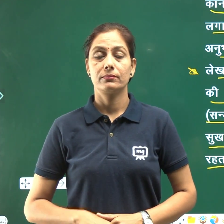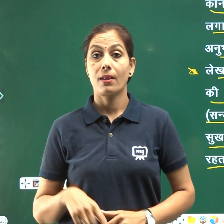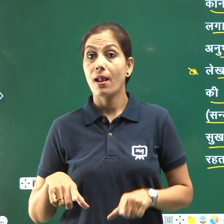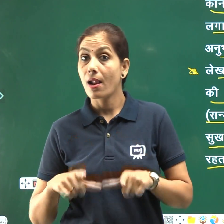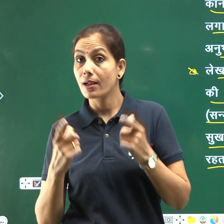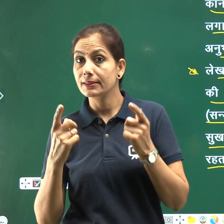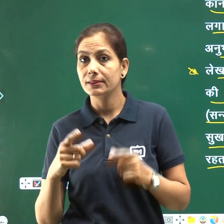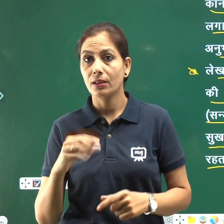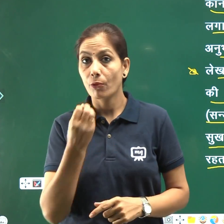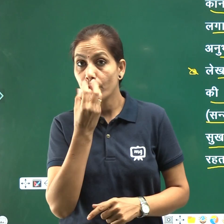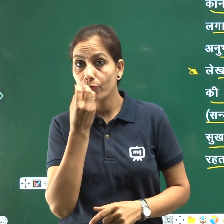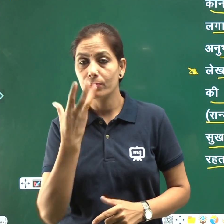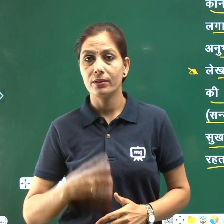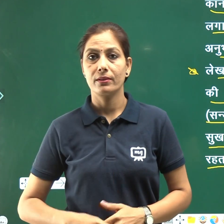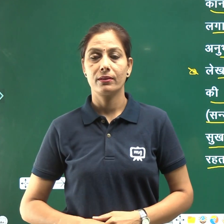पर भी